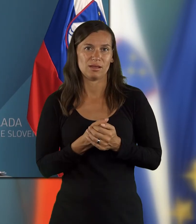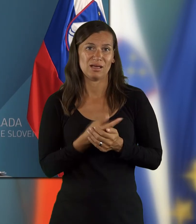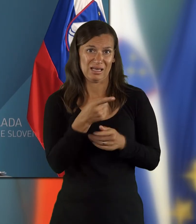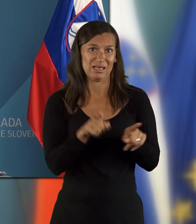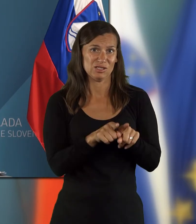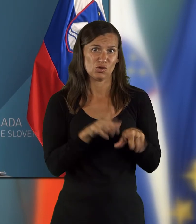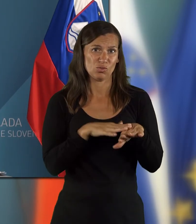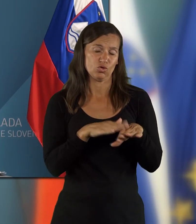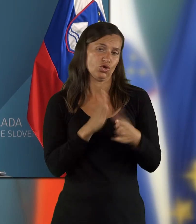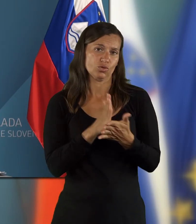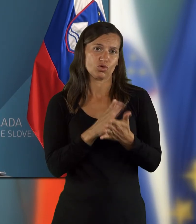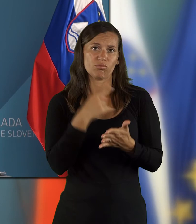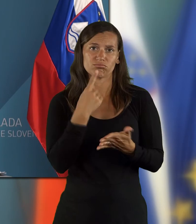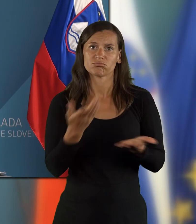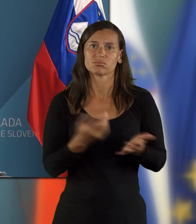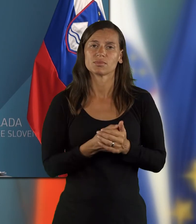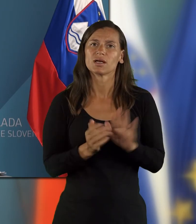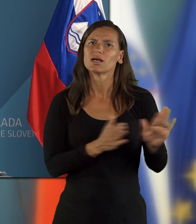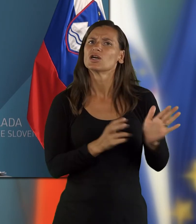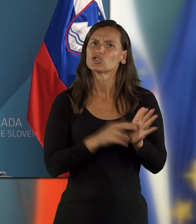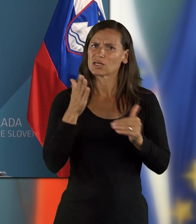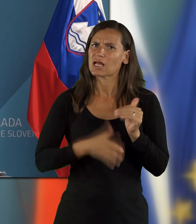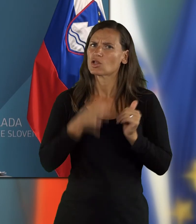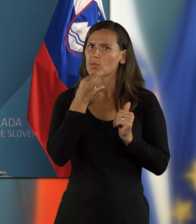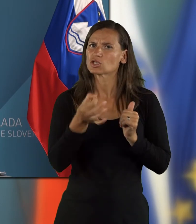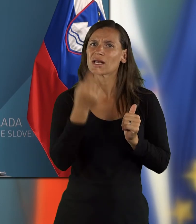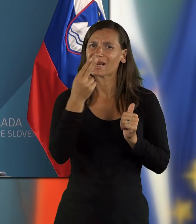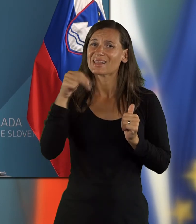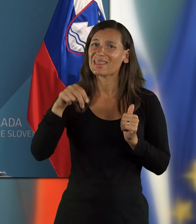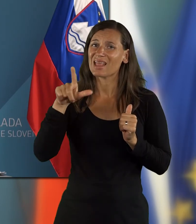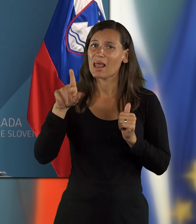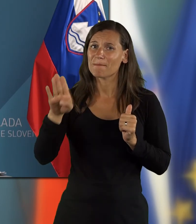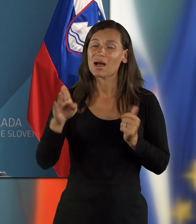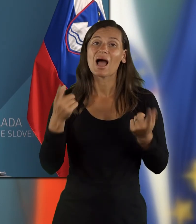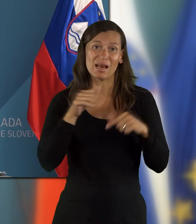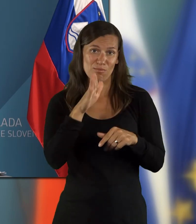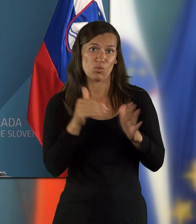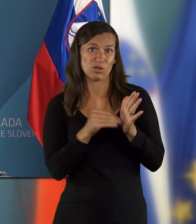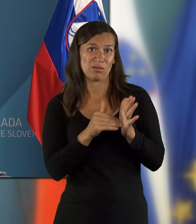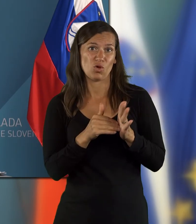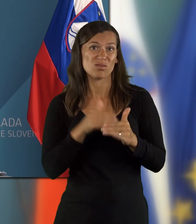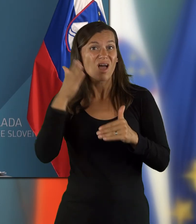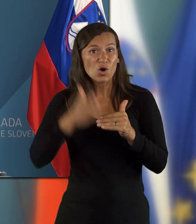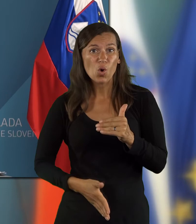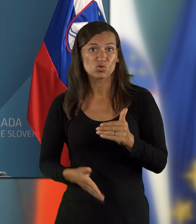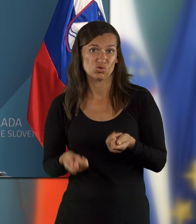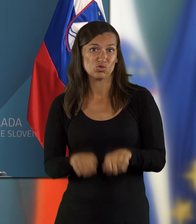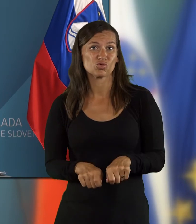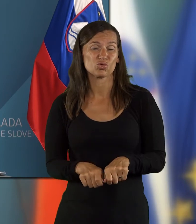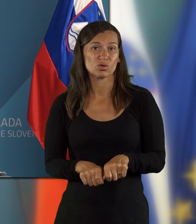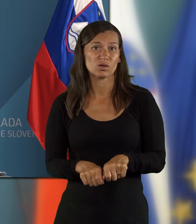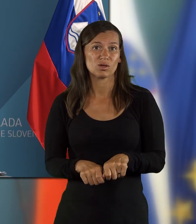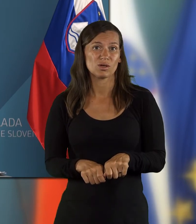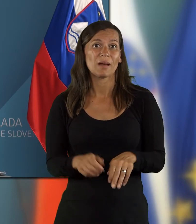nasprotujočih si mnenj. Isto sporočilo ste pa že dobili. Še zadnjo vprašanje glede NLB-ja. Ali bo treba na